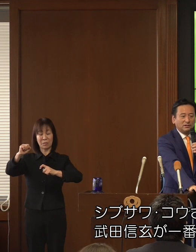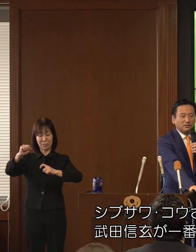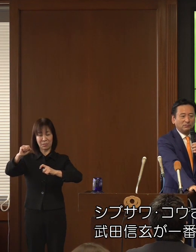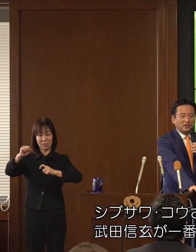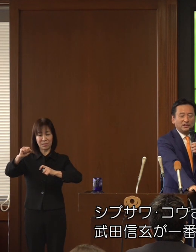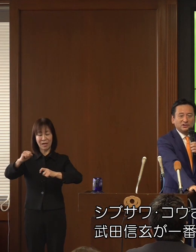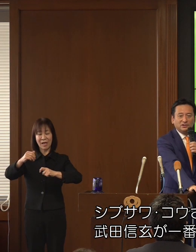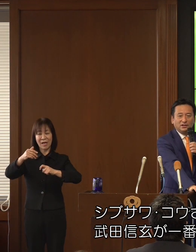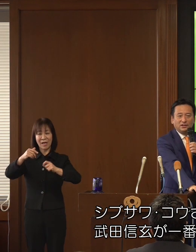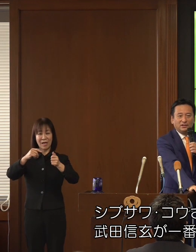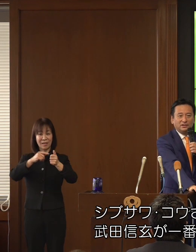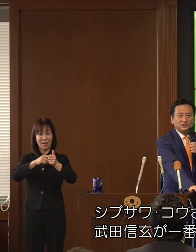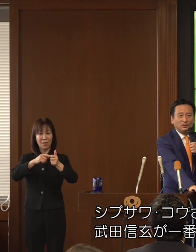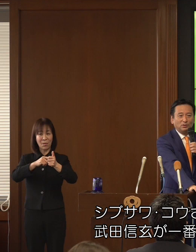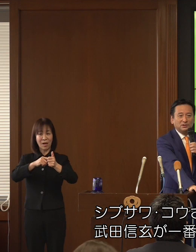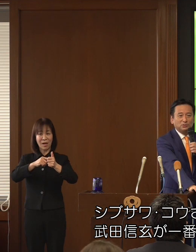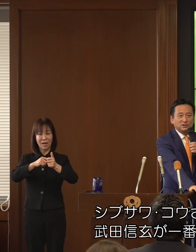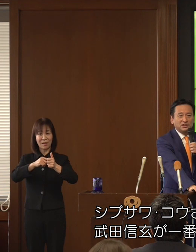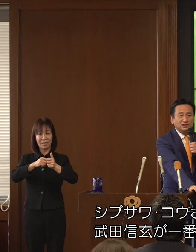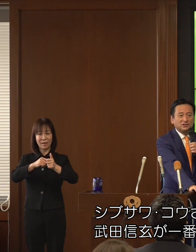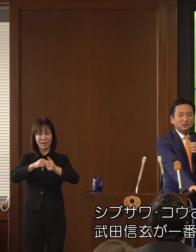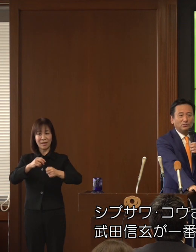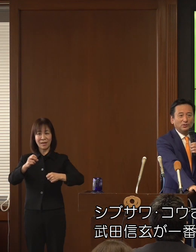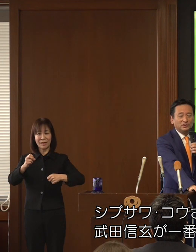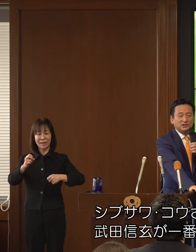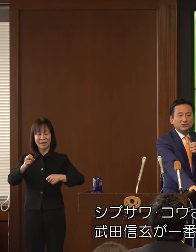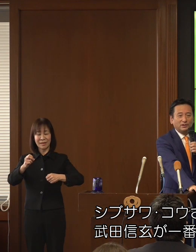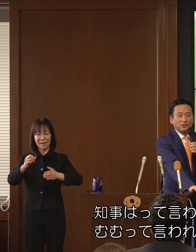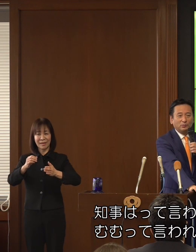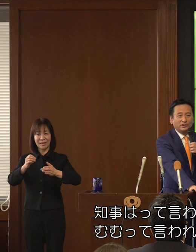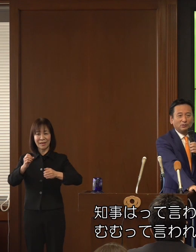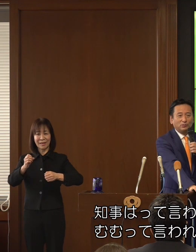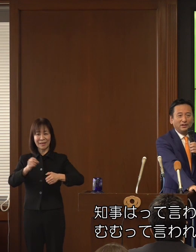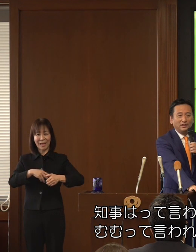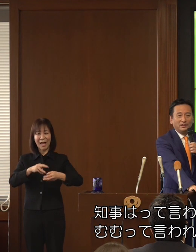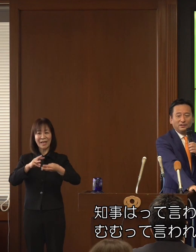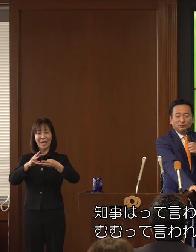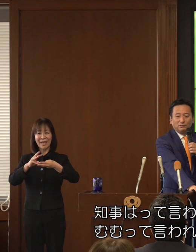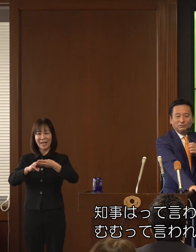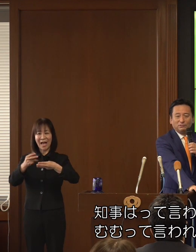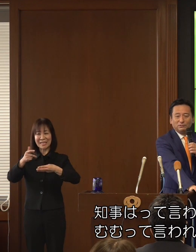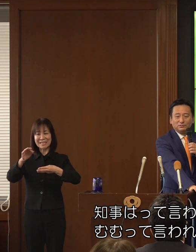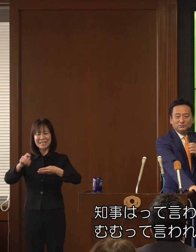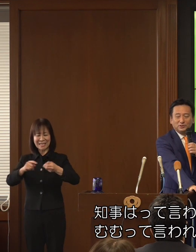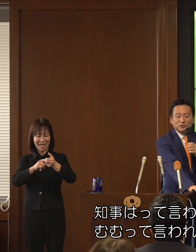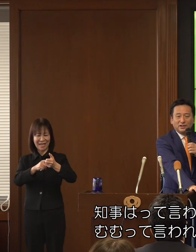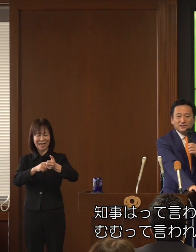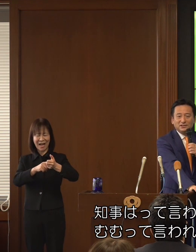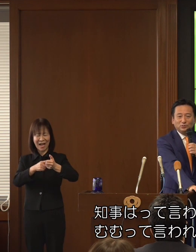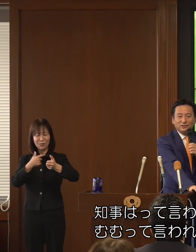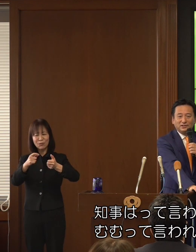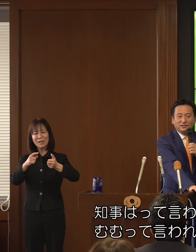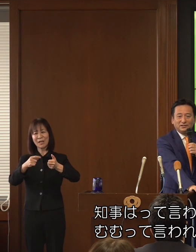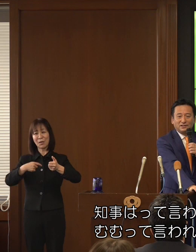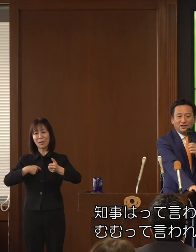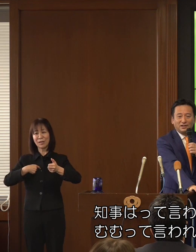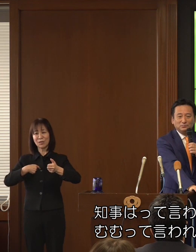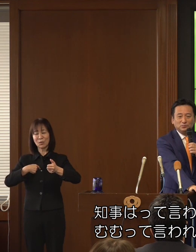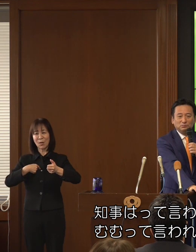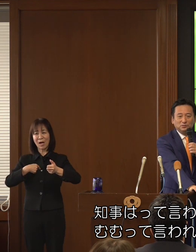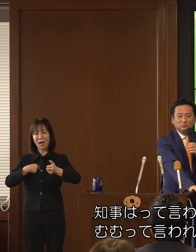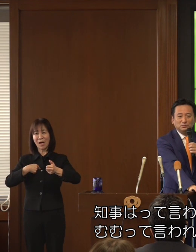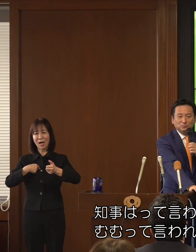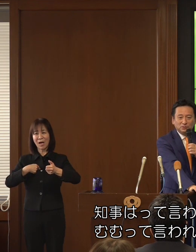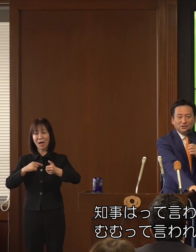興さんは武田信玄が一番一押しらしいんですけど、知事はって言われたので上杉謙信と言った